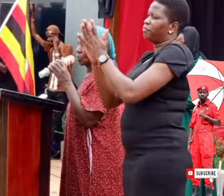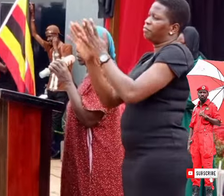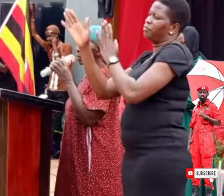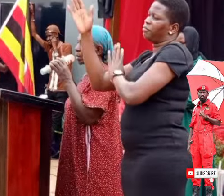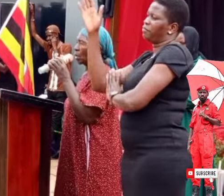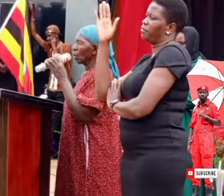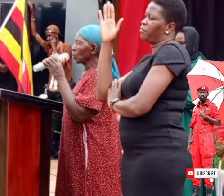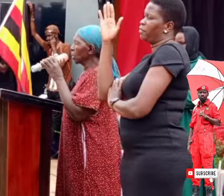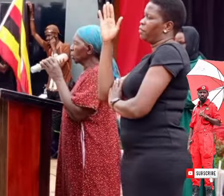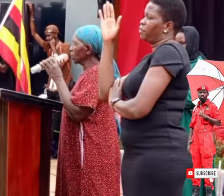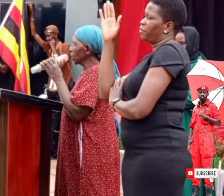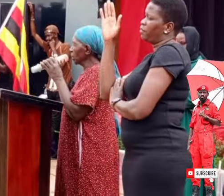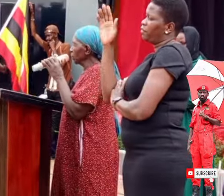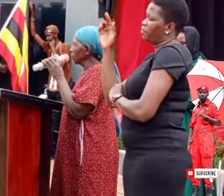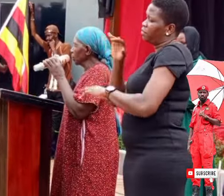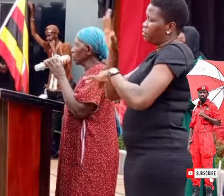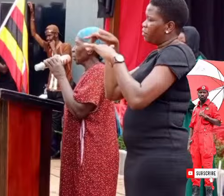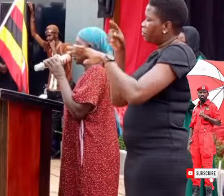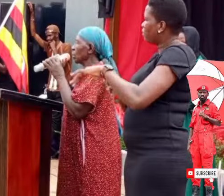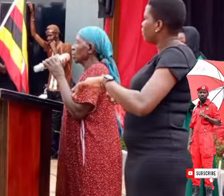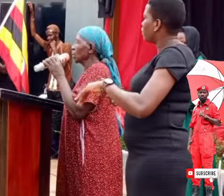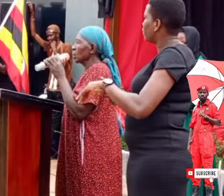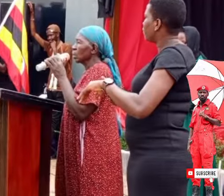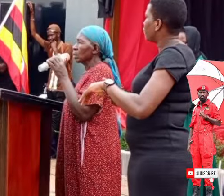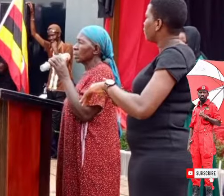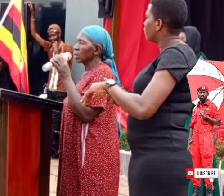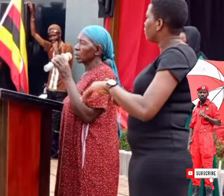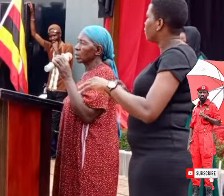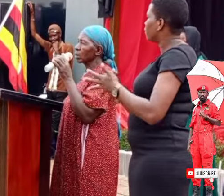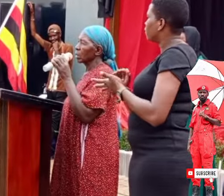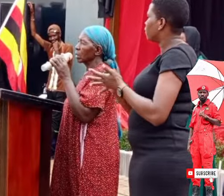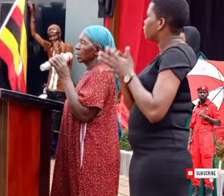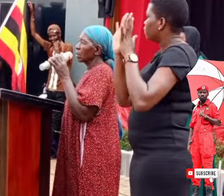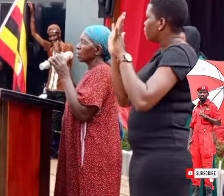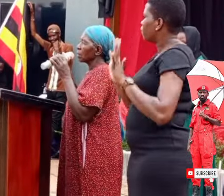omukama mulungi obudde mwena